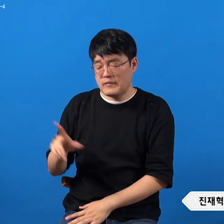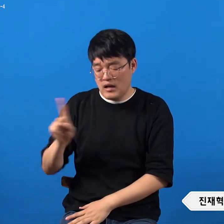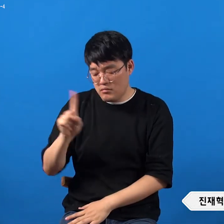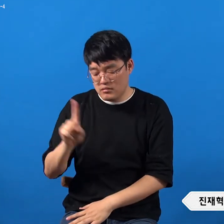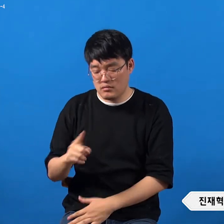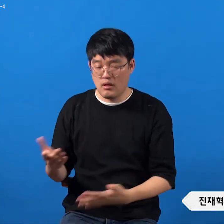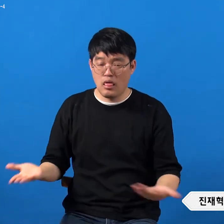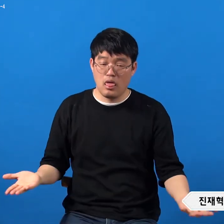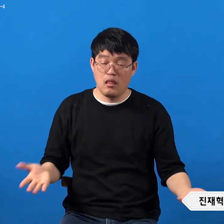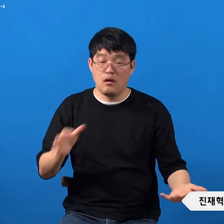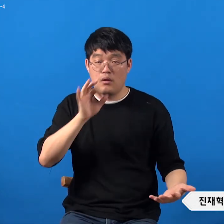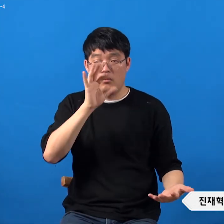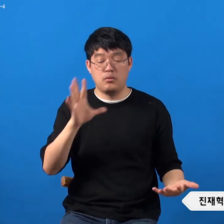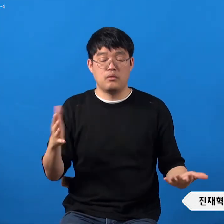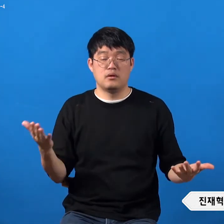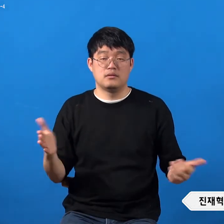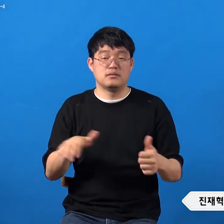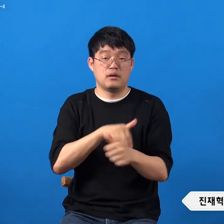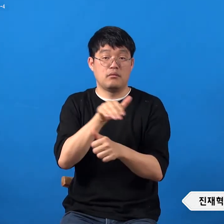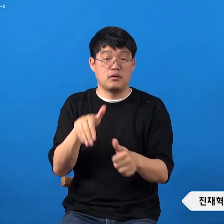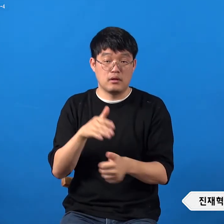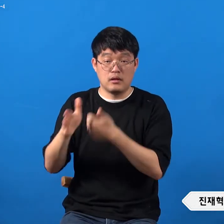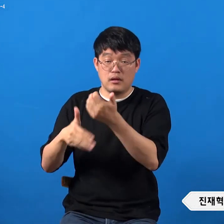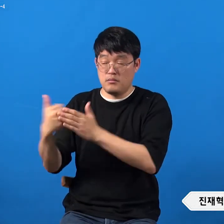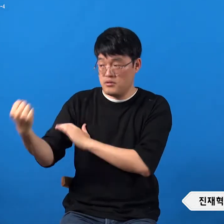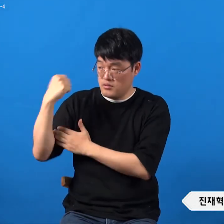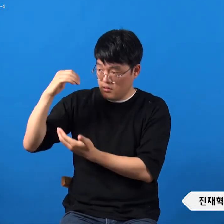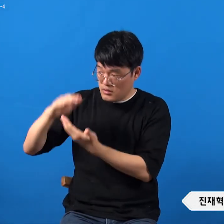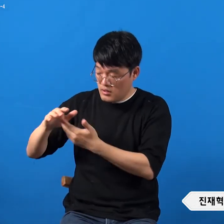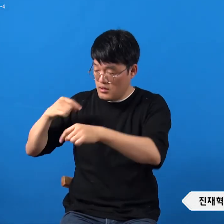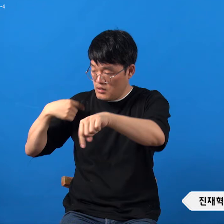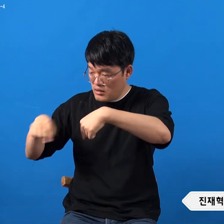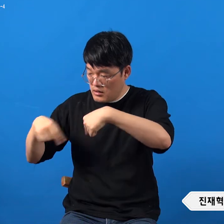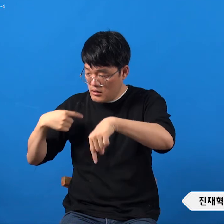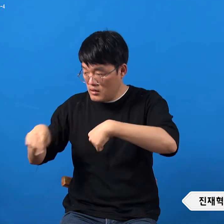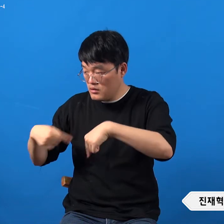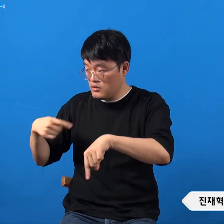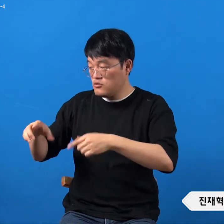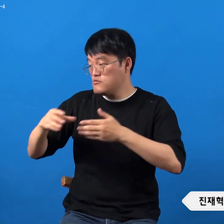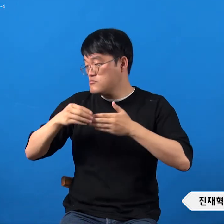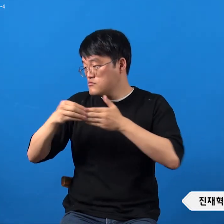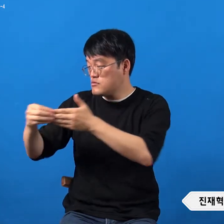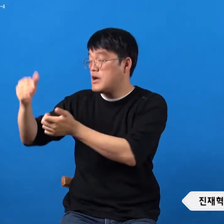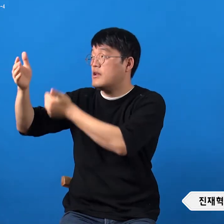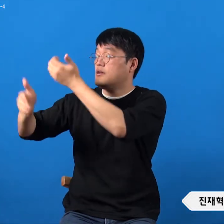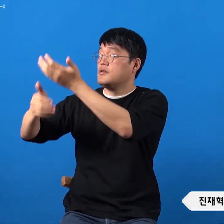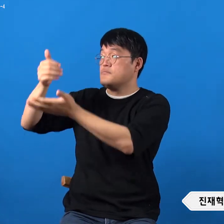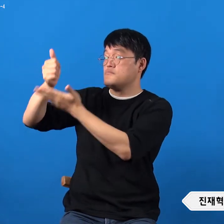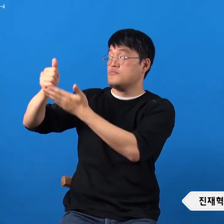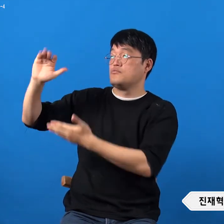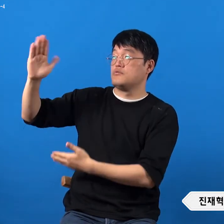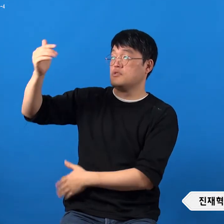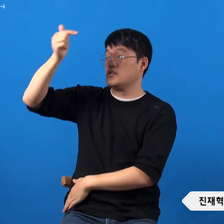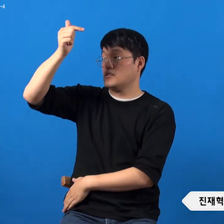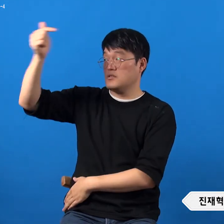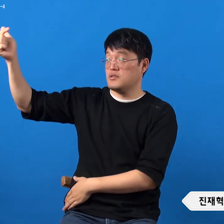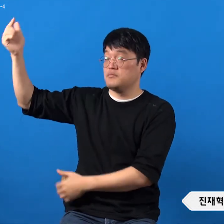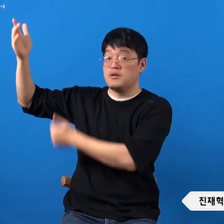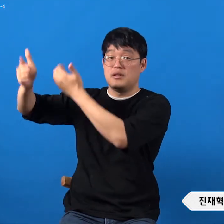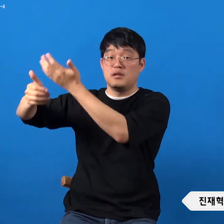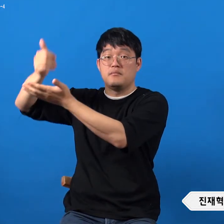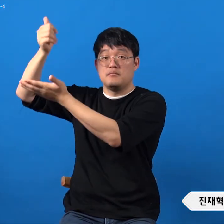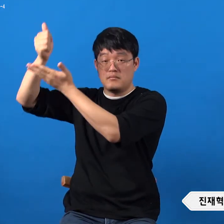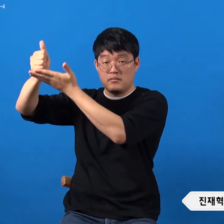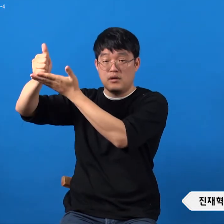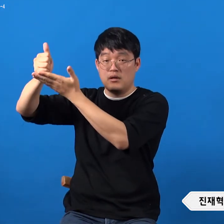하나님의 전능하심으로 역사하시며 다스리시며 주관하시는 하나님의 하나님 되심, 그의